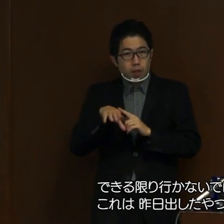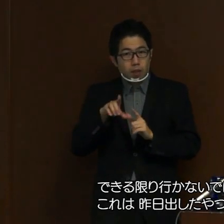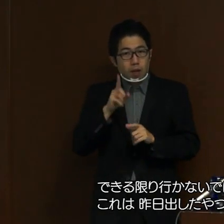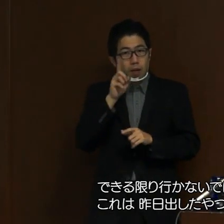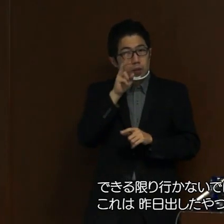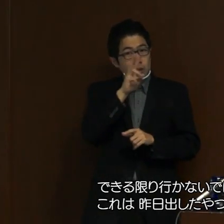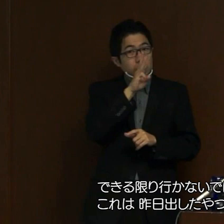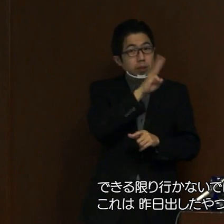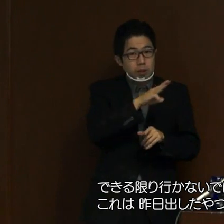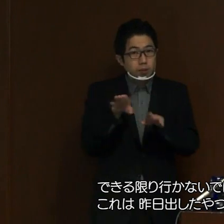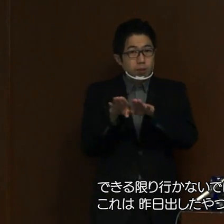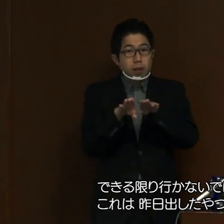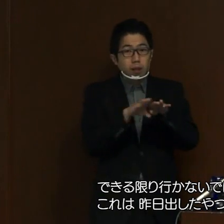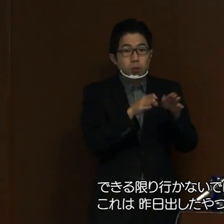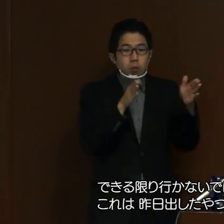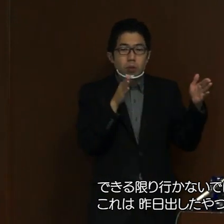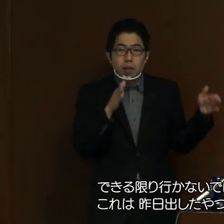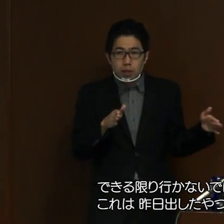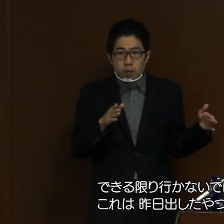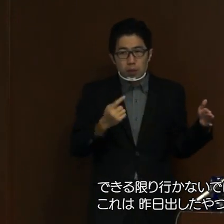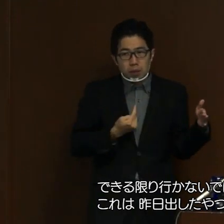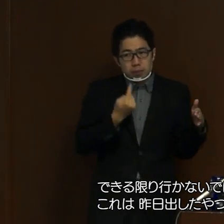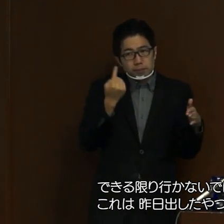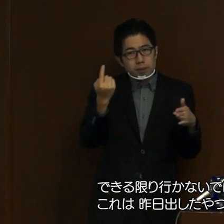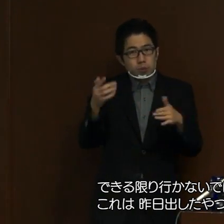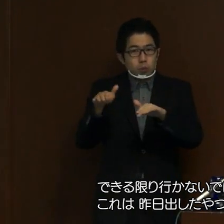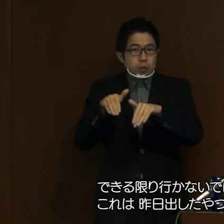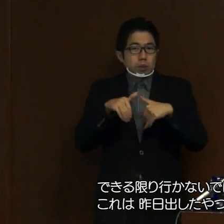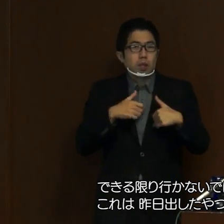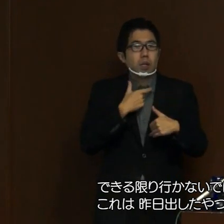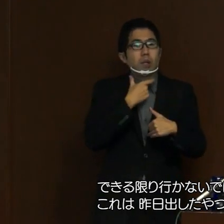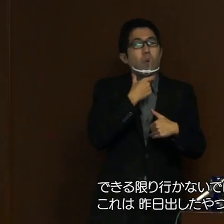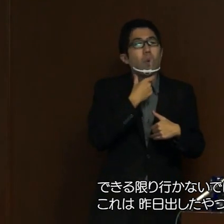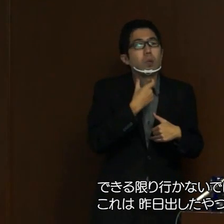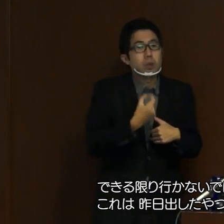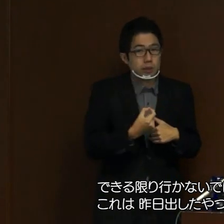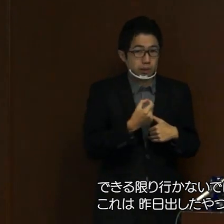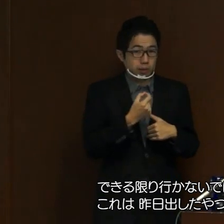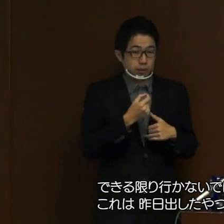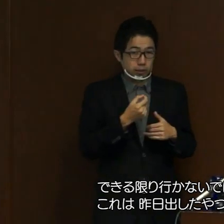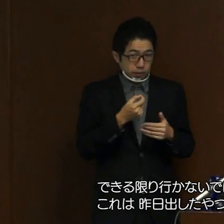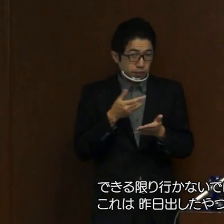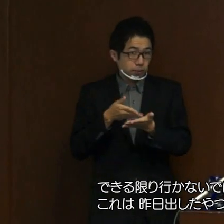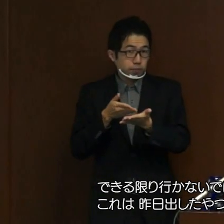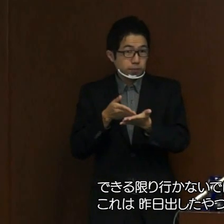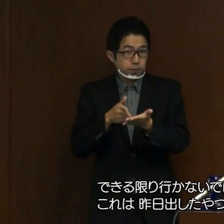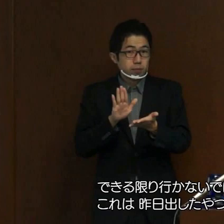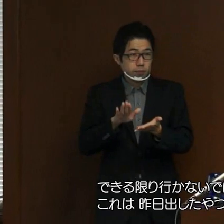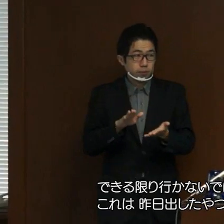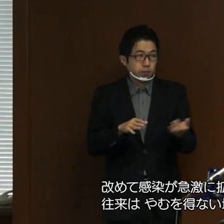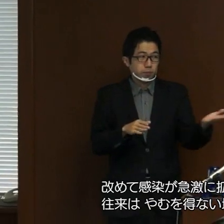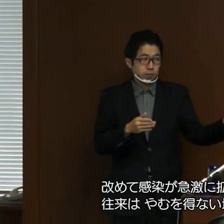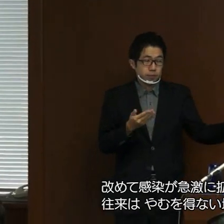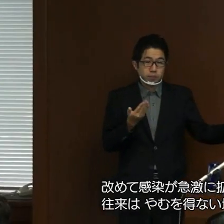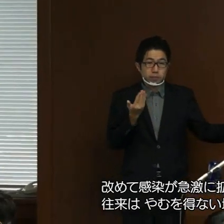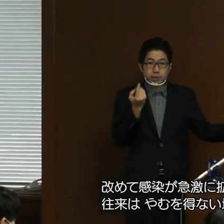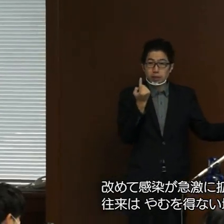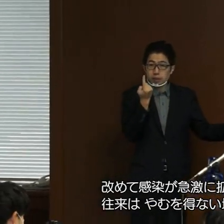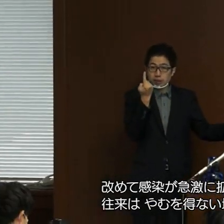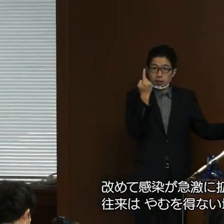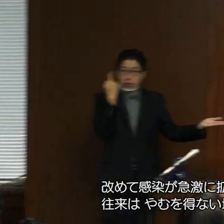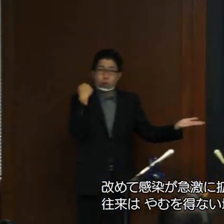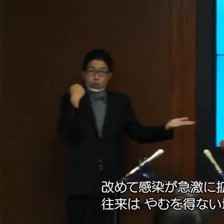かないでほしいという話をさせて、これ昨日出したやつですけれども、改め